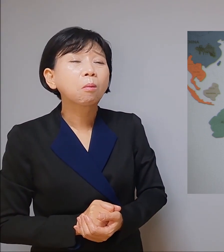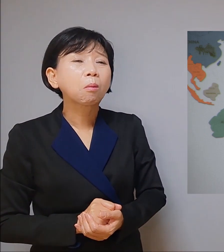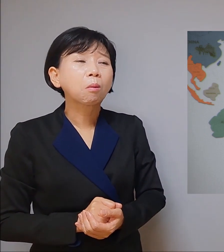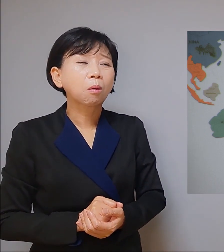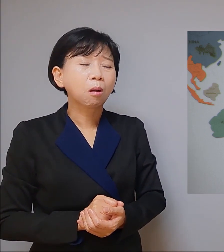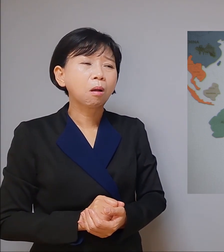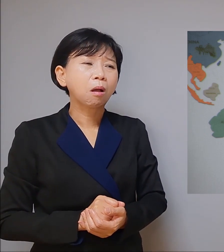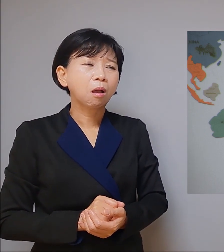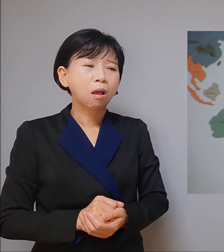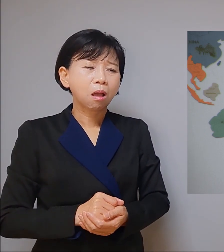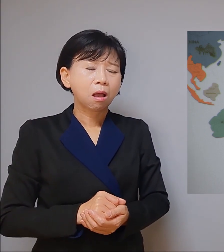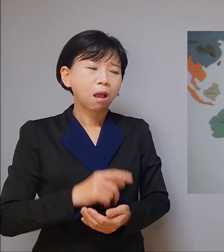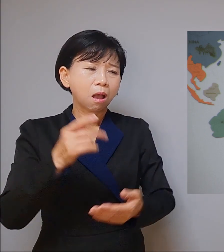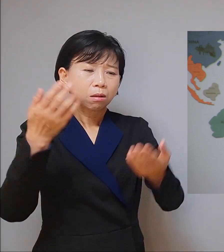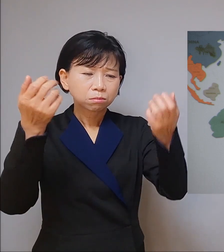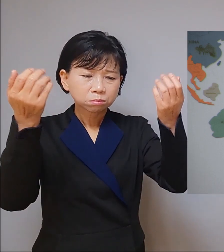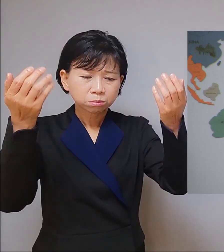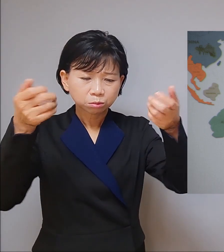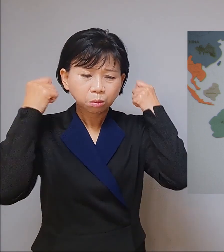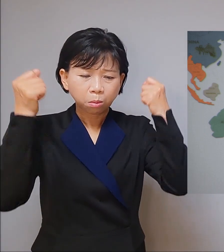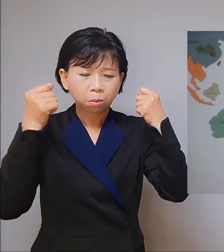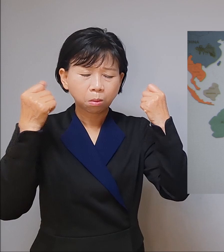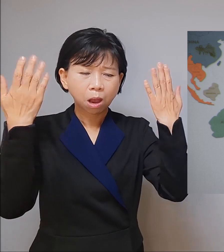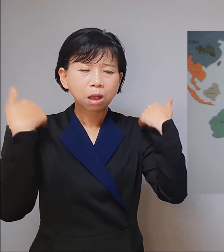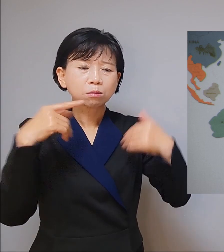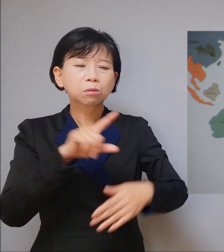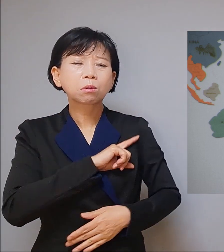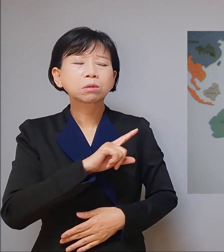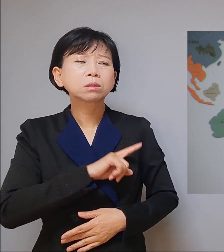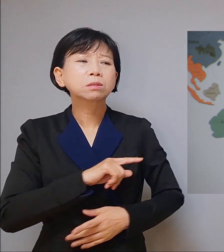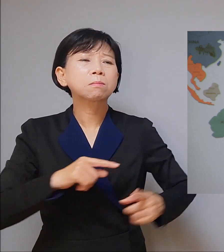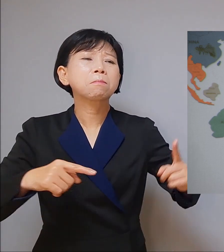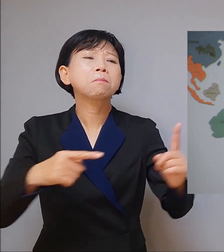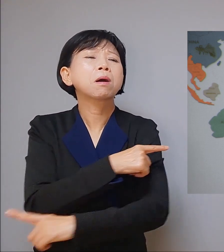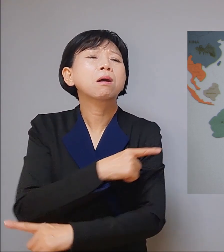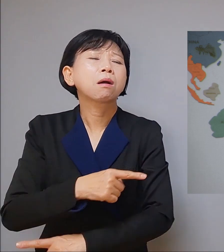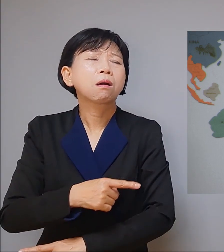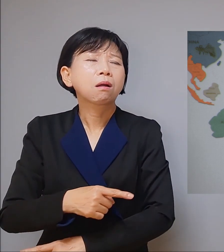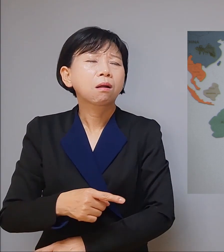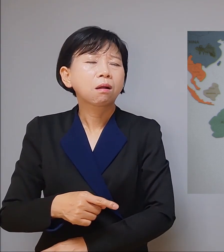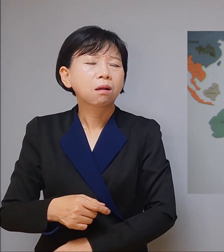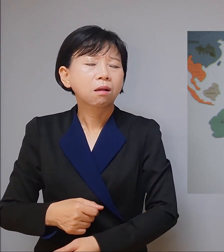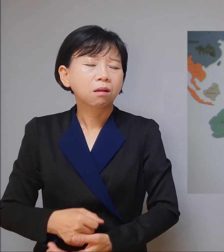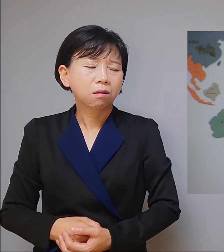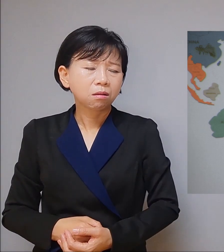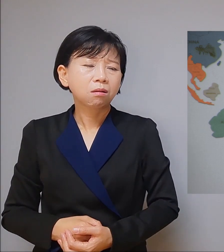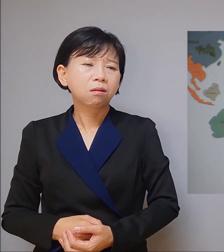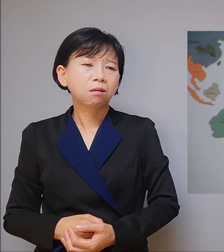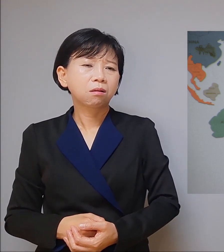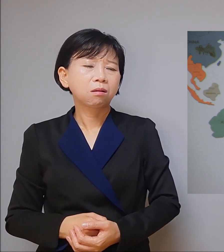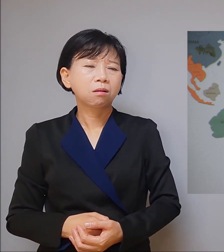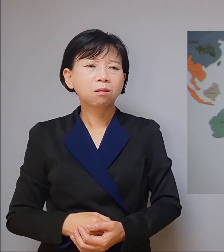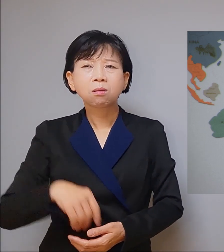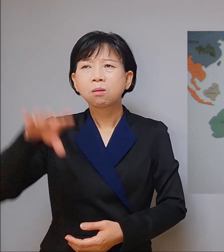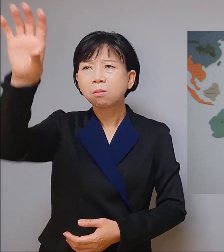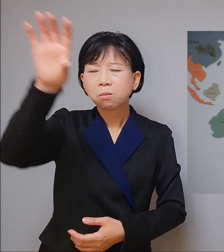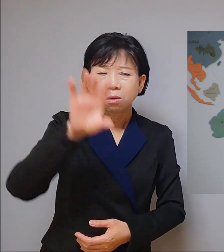생겨버렸습니다. 자신이 누구인지 보다는 누군가의 흉내를 내려 정신이 없는 것